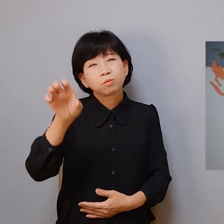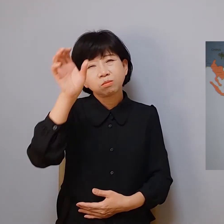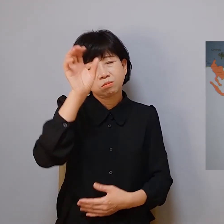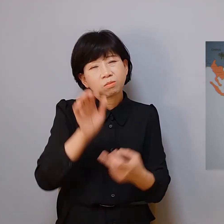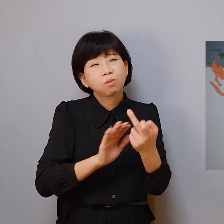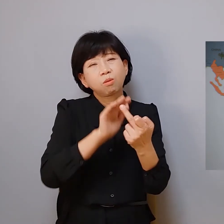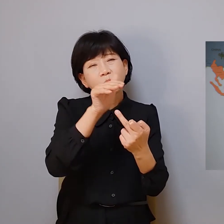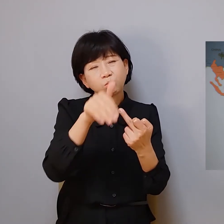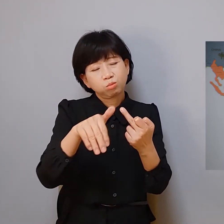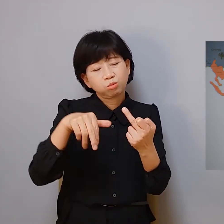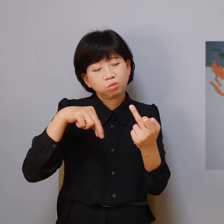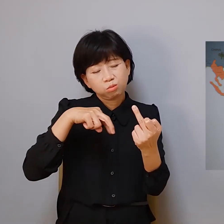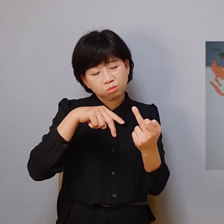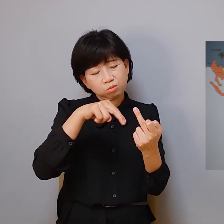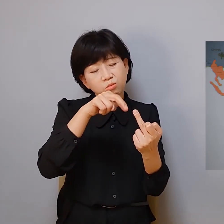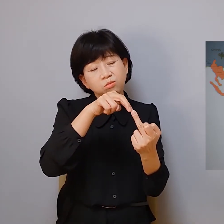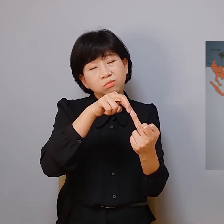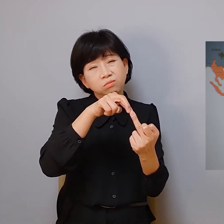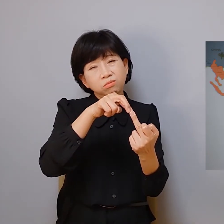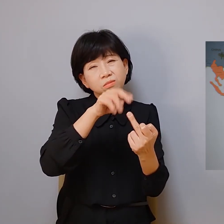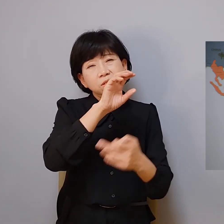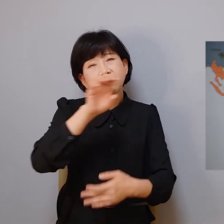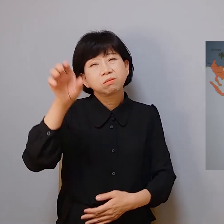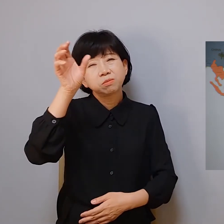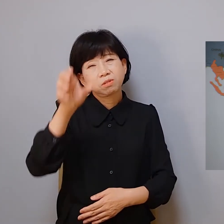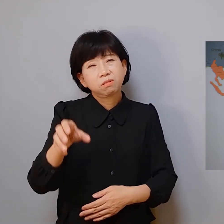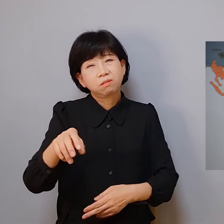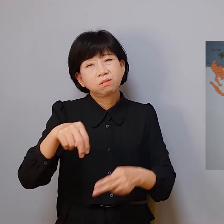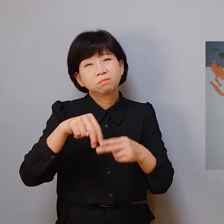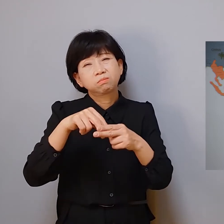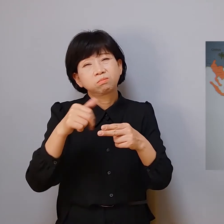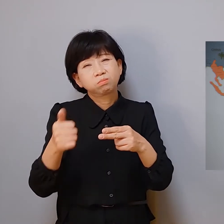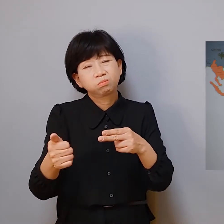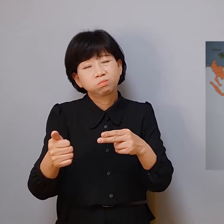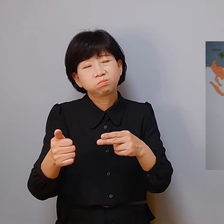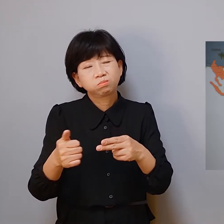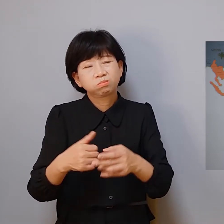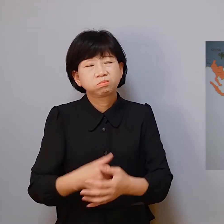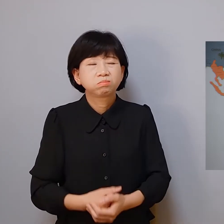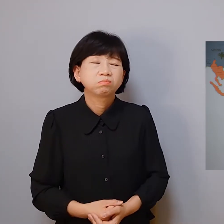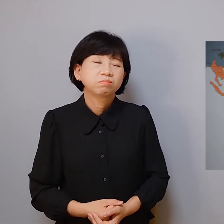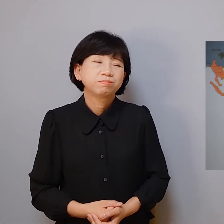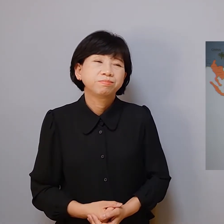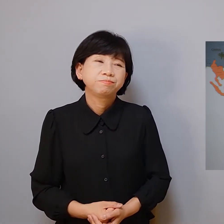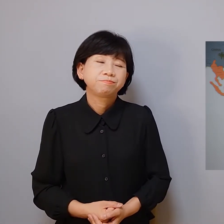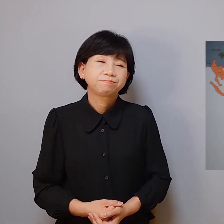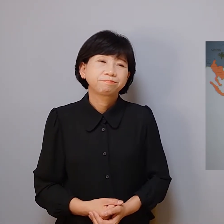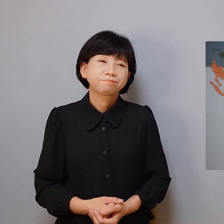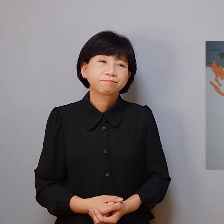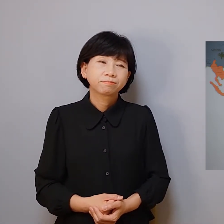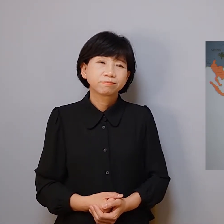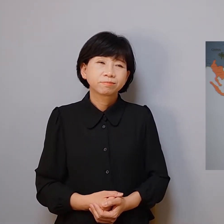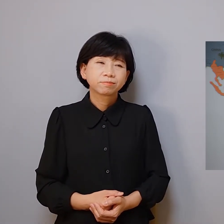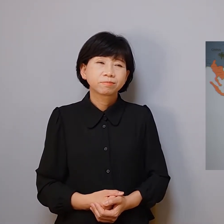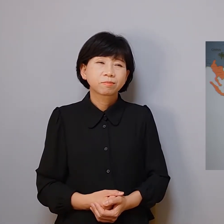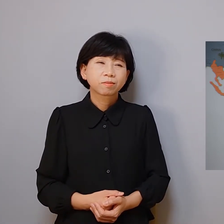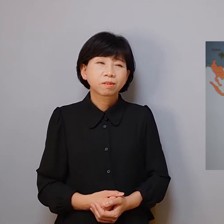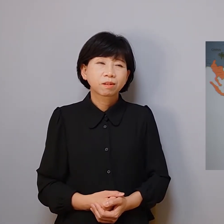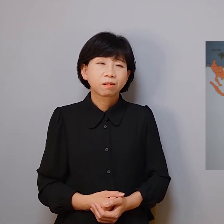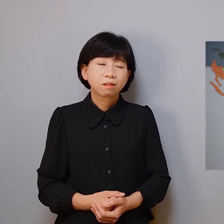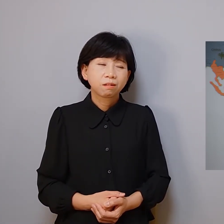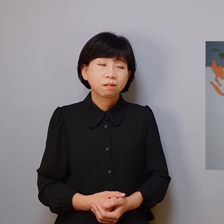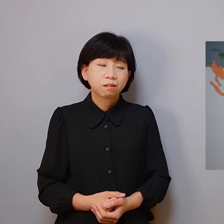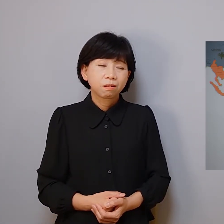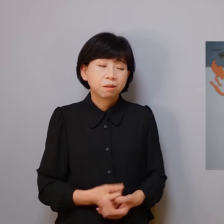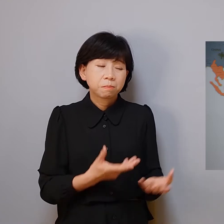오르게 하셨습니다. 그리고 십자가로 예수님을 인도하셨습니다.